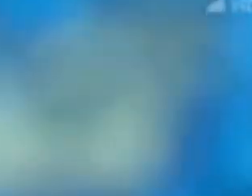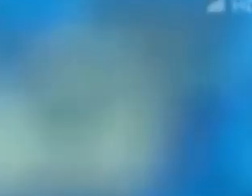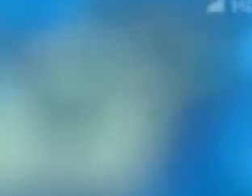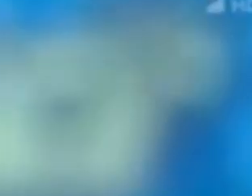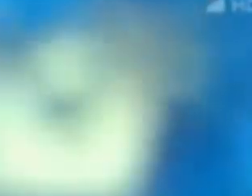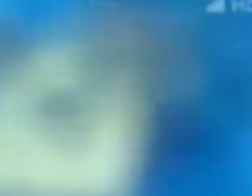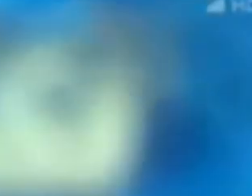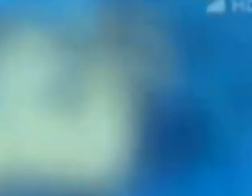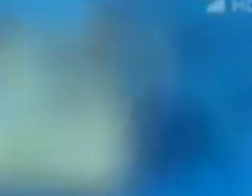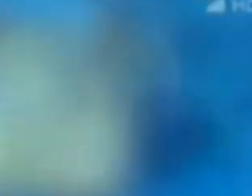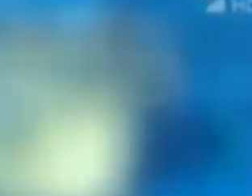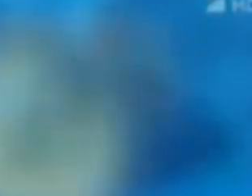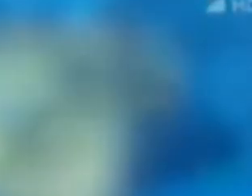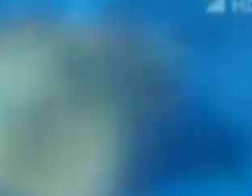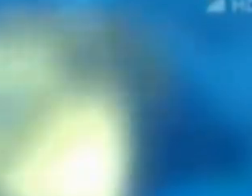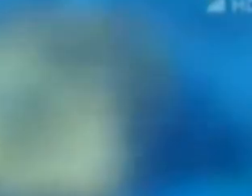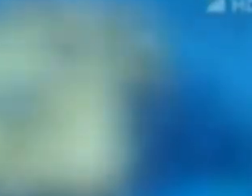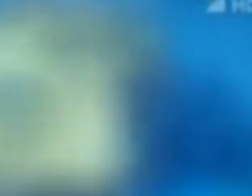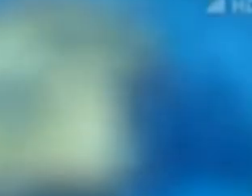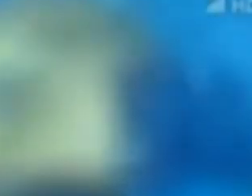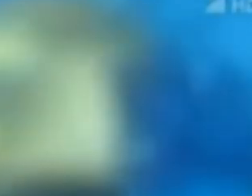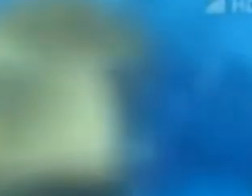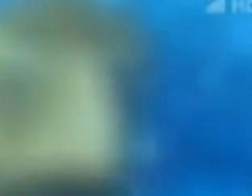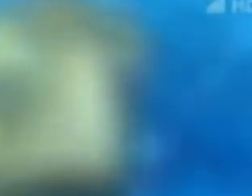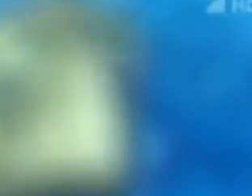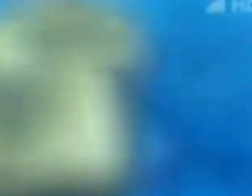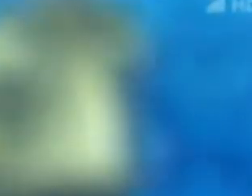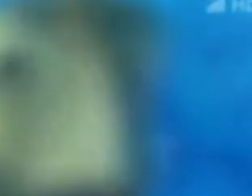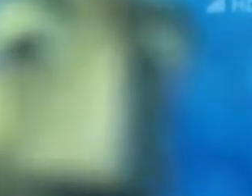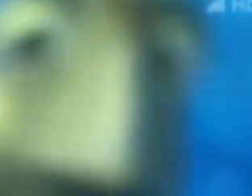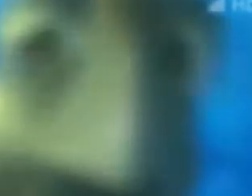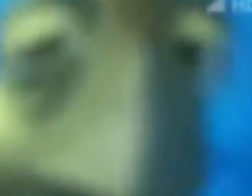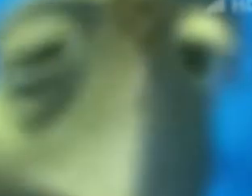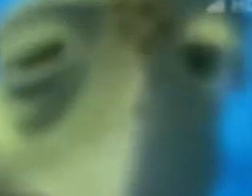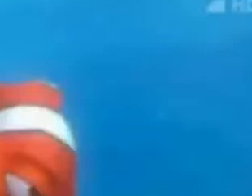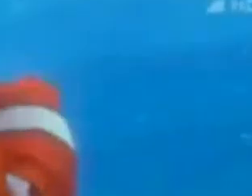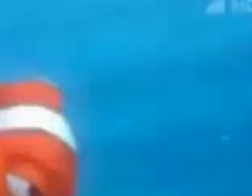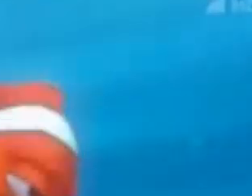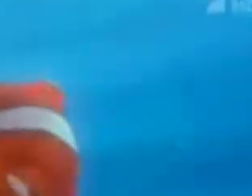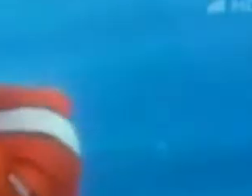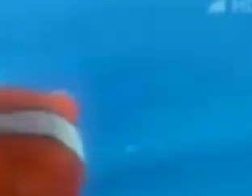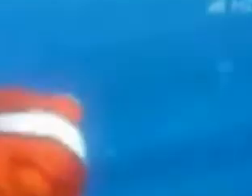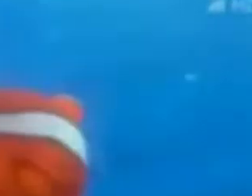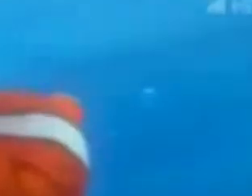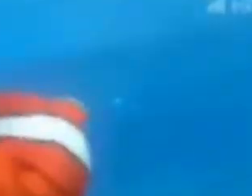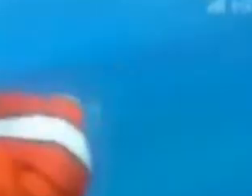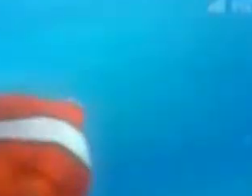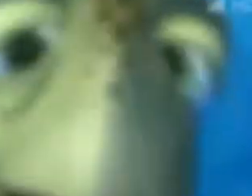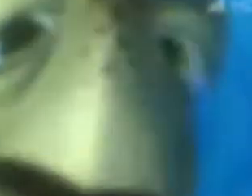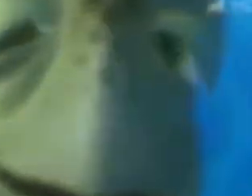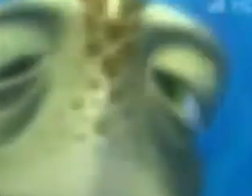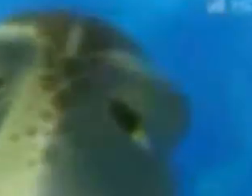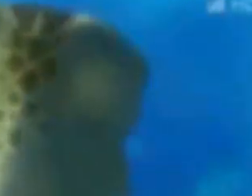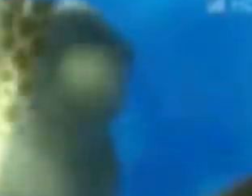Irmão, concentra, irmão. Irmão,